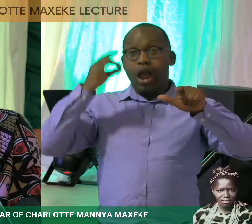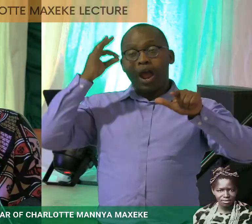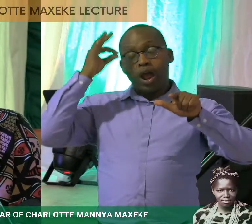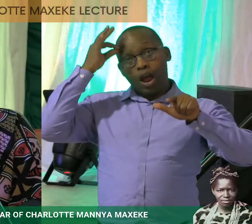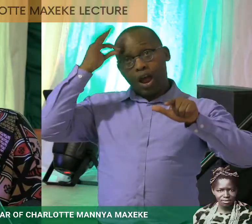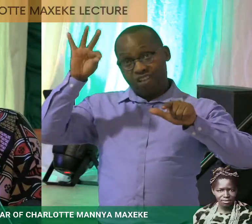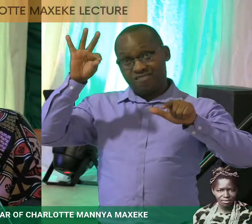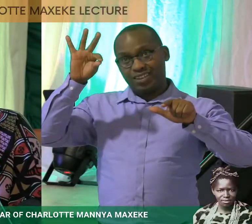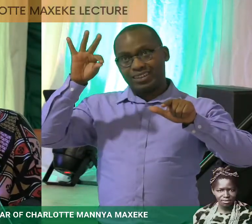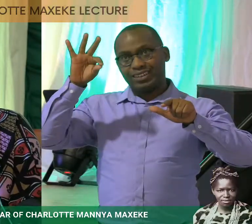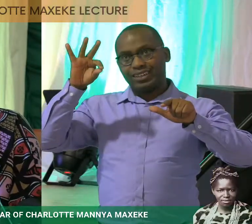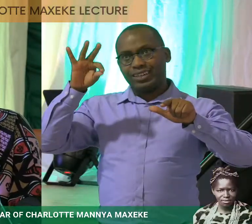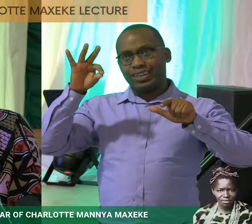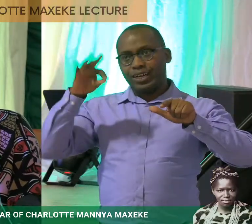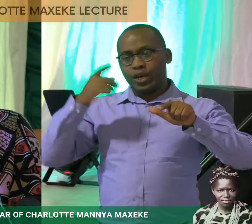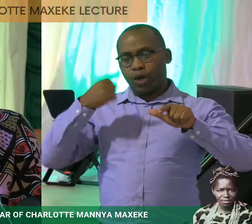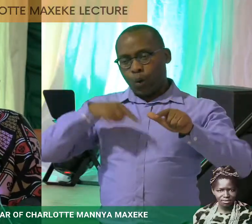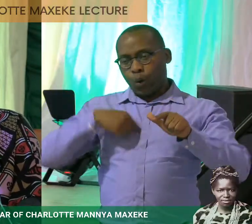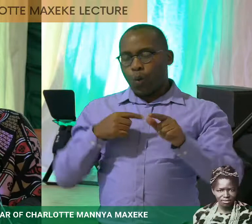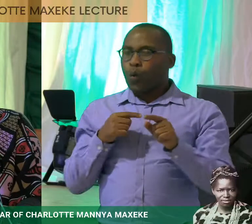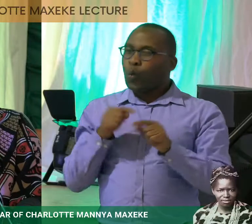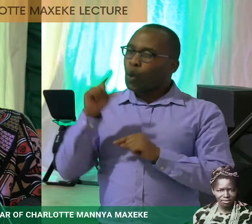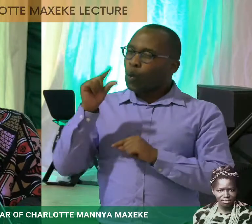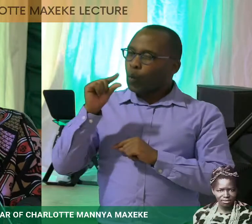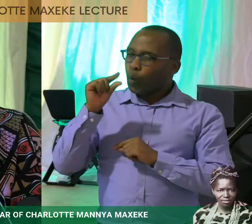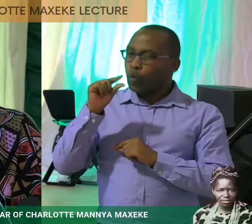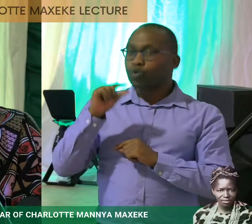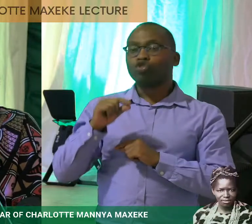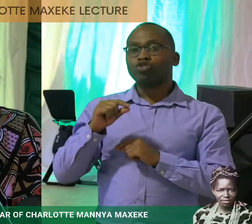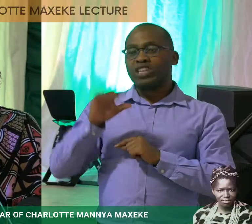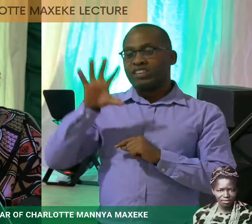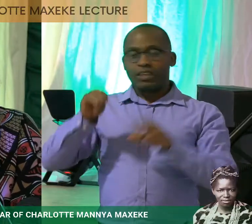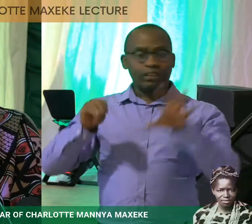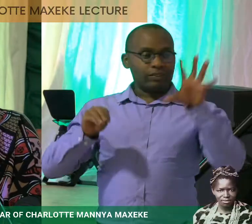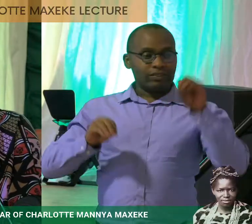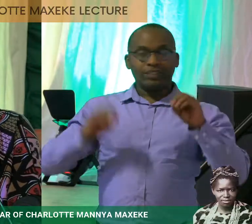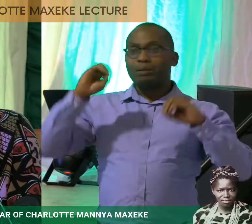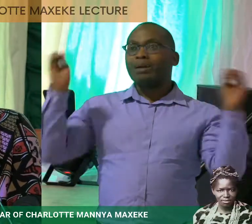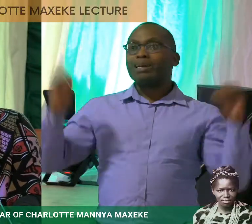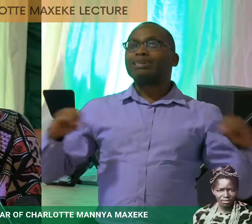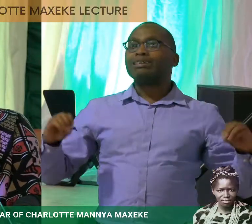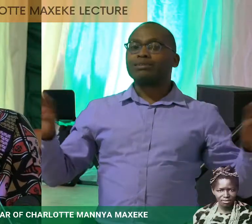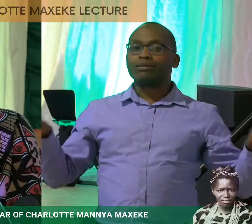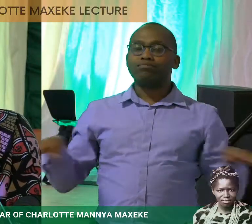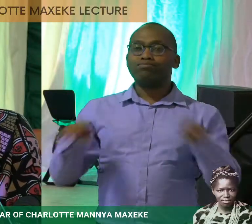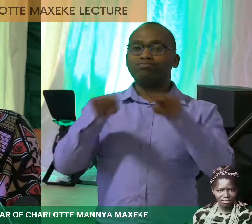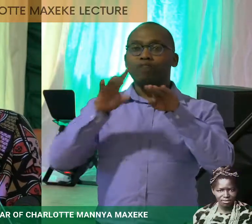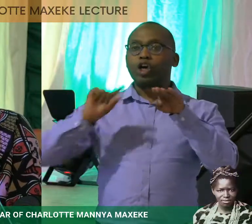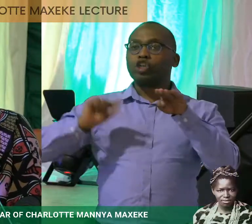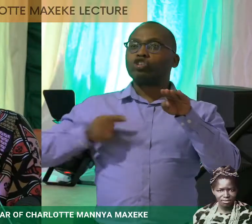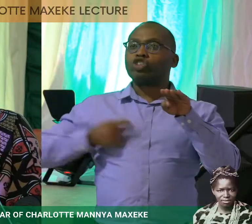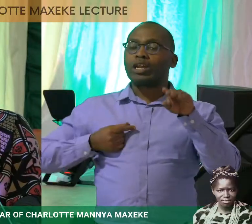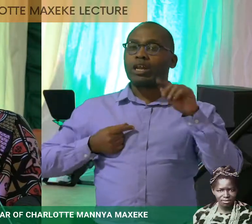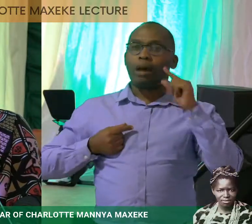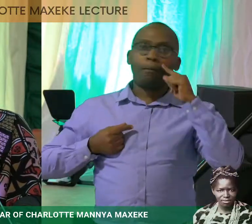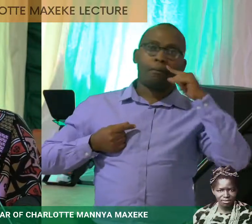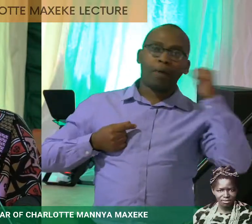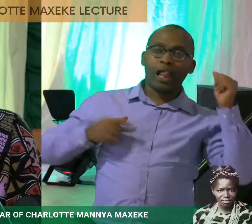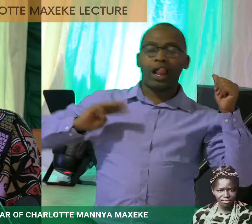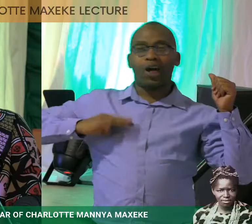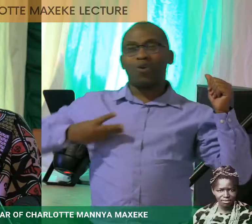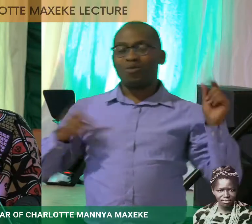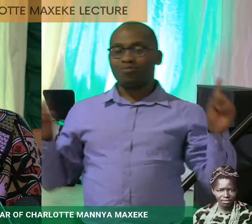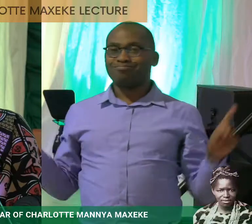kumthetho kamasilingane, le nto ke sithi yi-50-50 representation, ingakumbi ukuba bonke oogxa